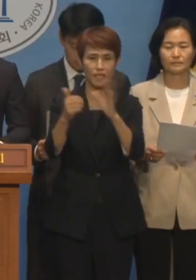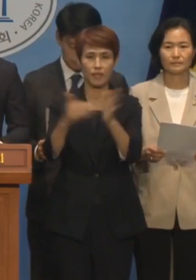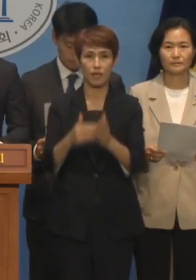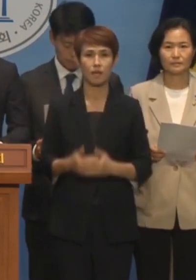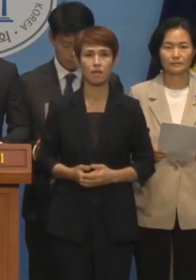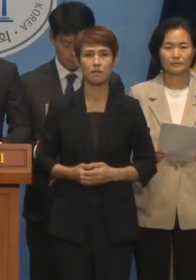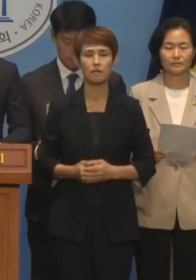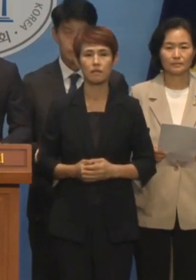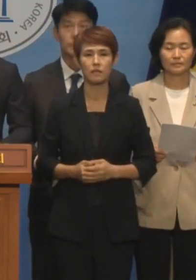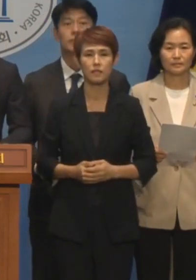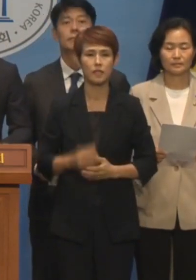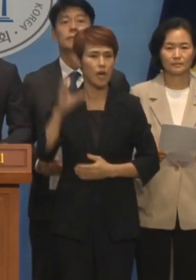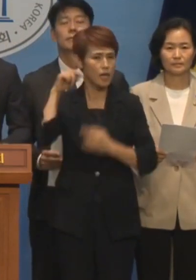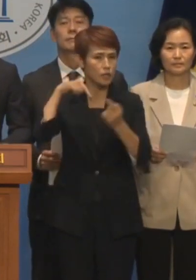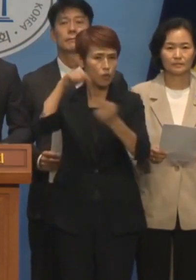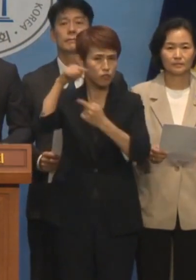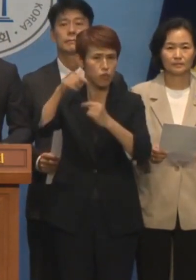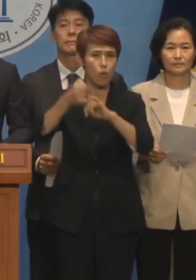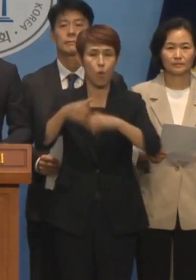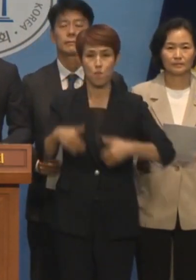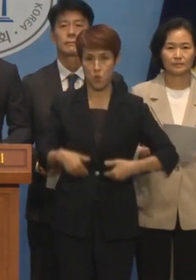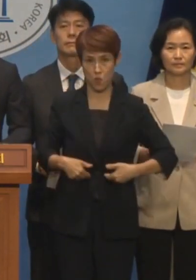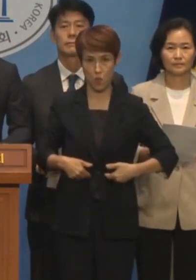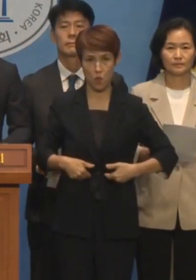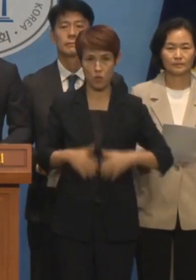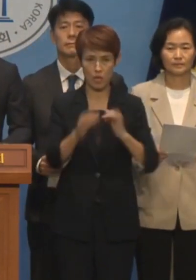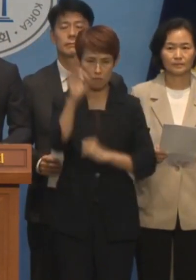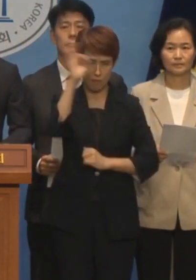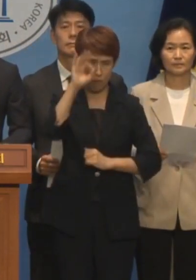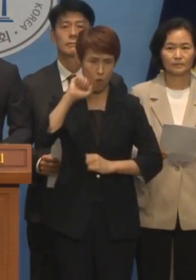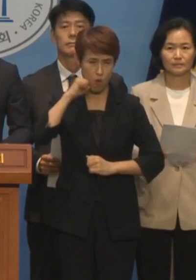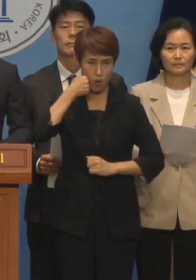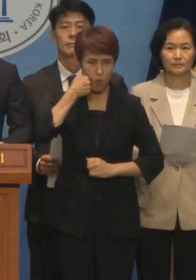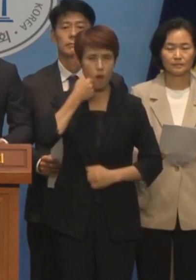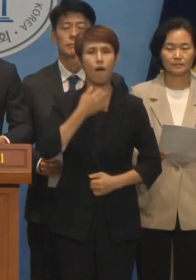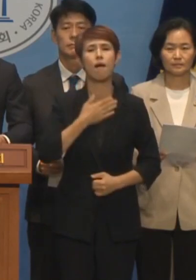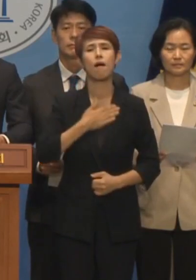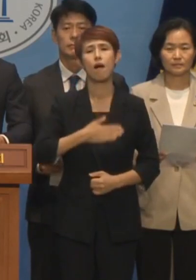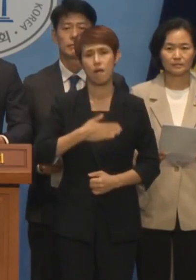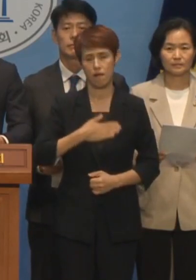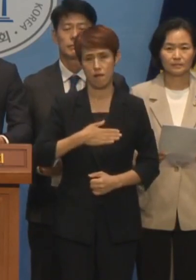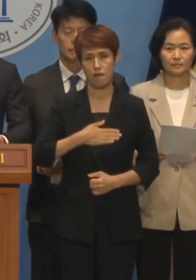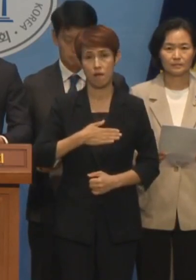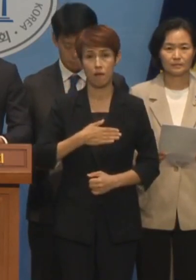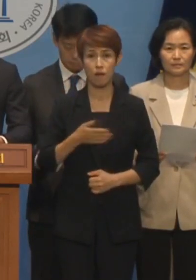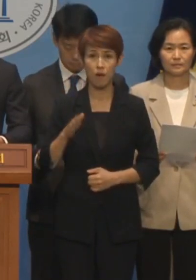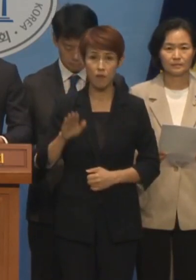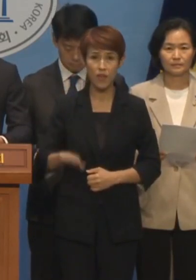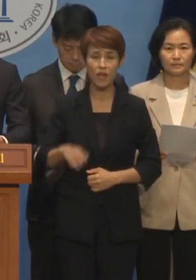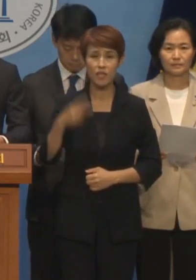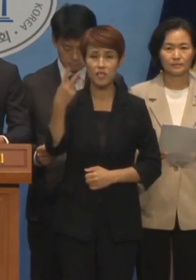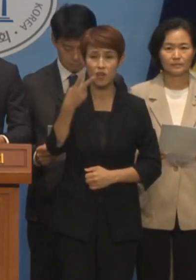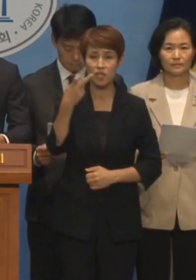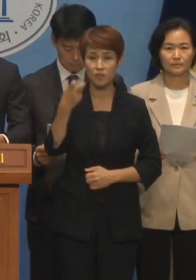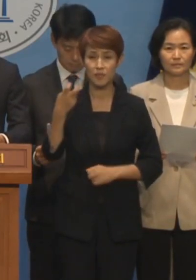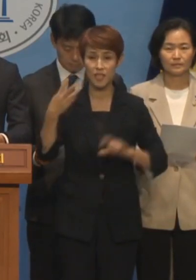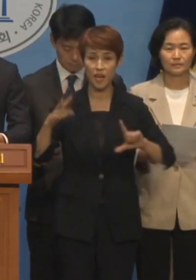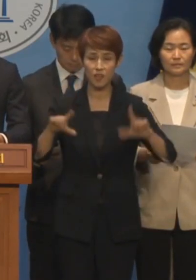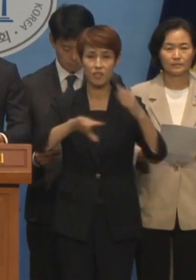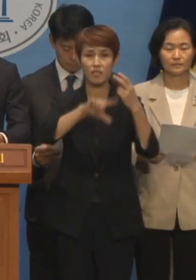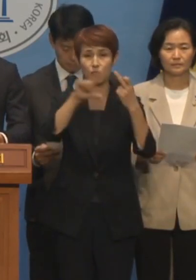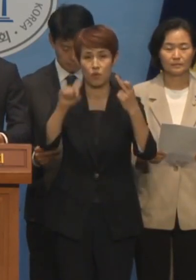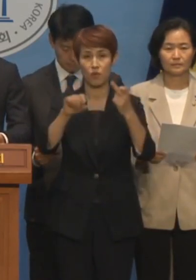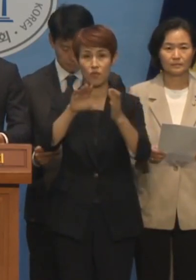인사청문회를 거쳐야 하는 자리인 만큼 인물을 찾기 어려운 점을 모르는 바는 아니지만 2024년